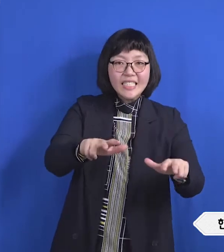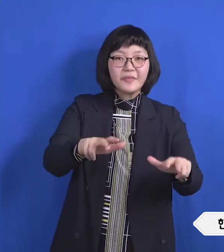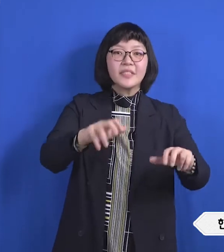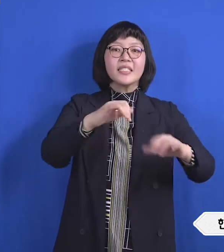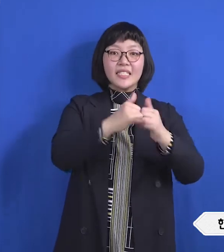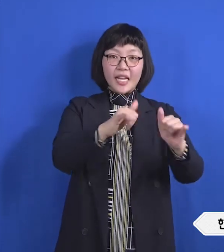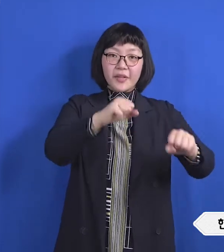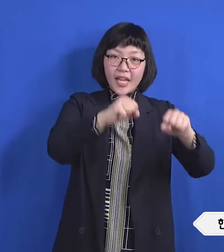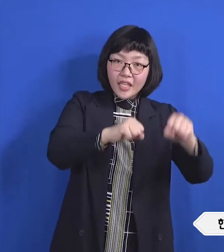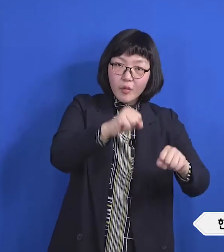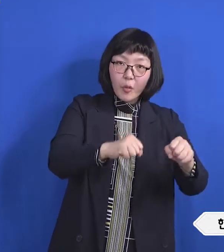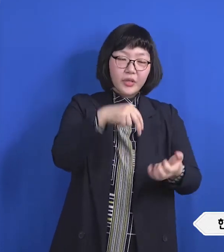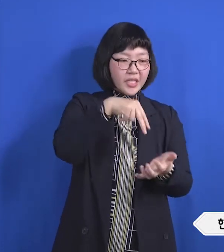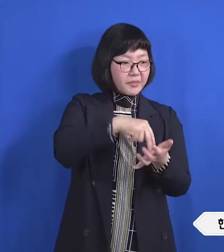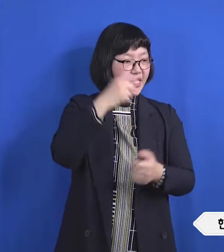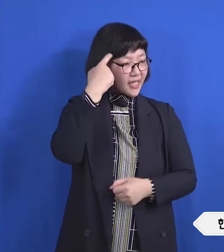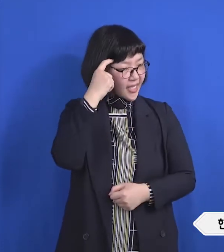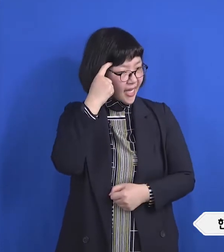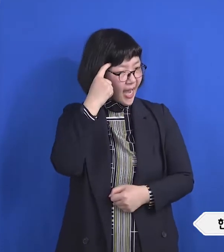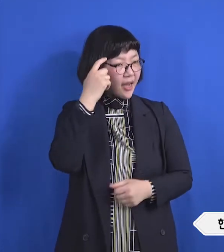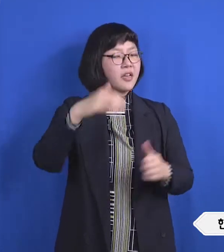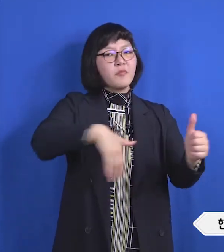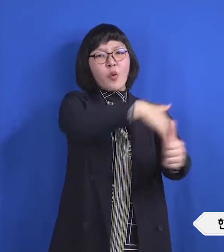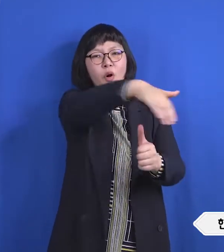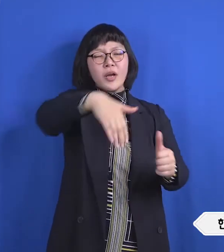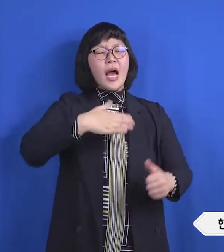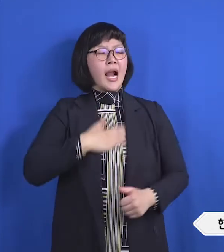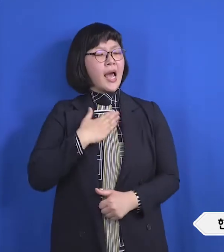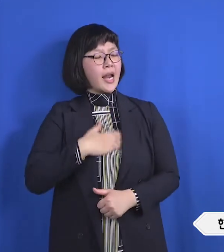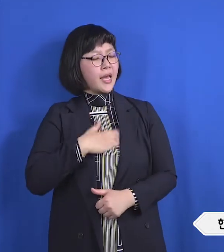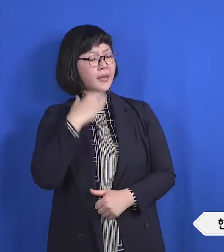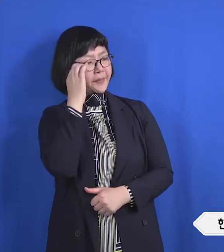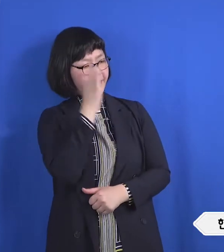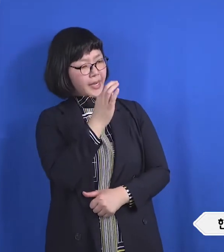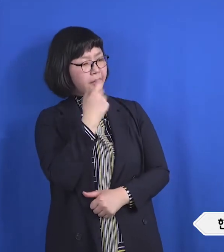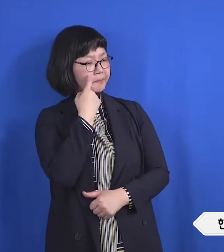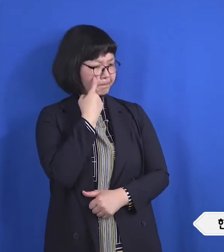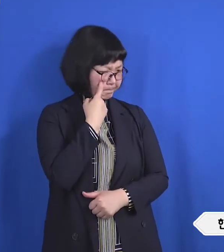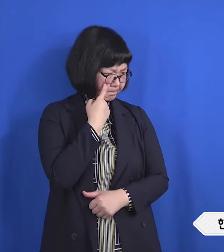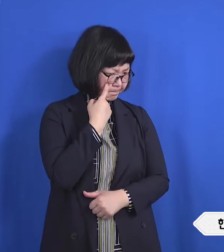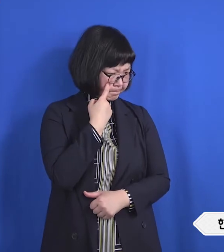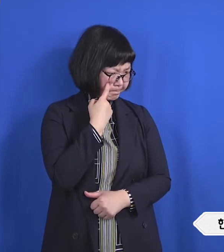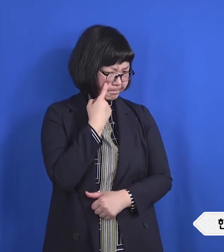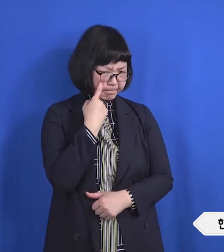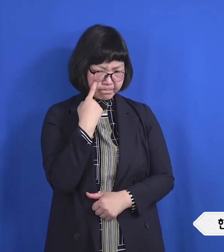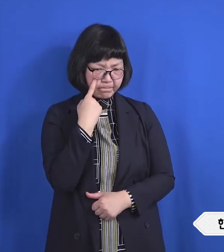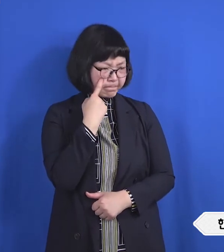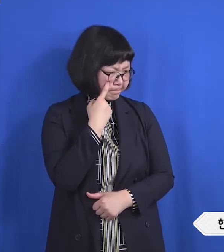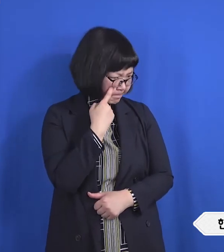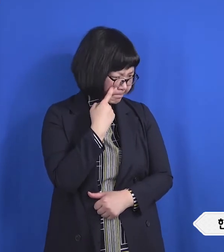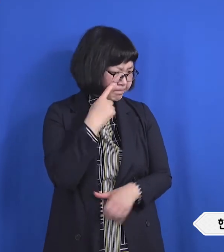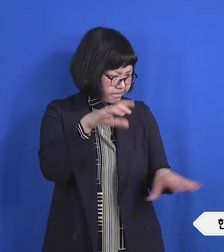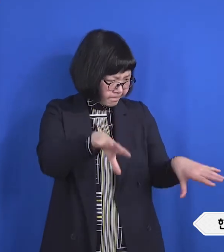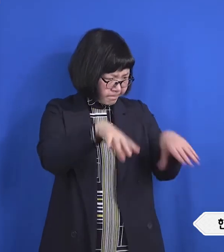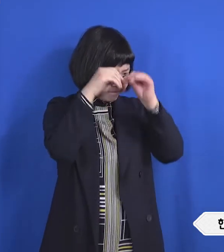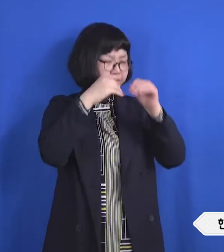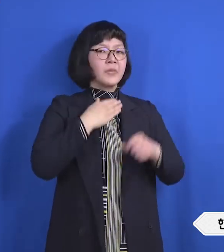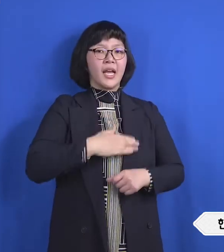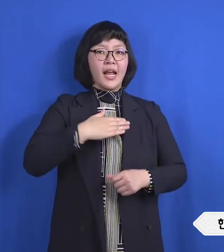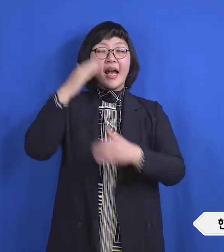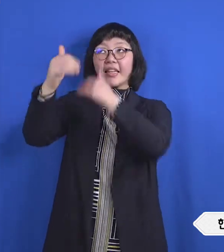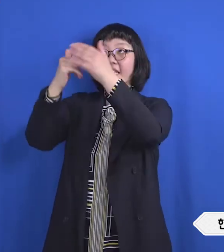복잡한 행동들과 그 모든 것을 보시고 그걸 감안하시고 또 그것들을 인도하셔서 하나님의